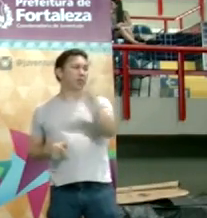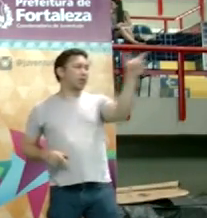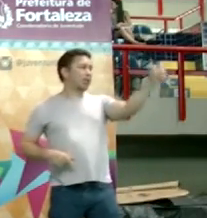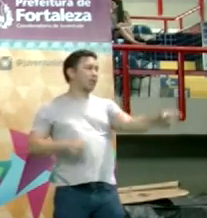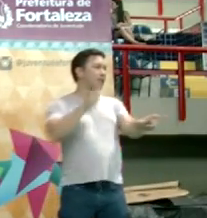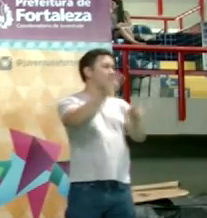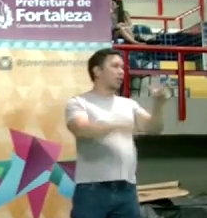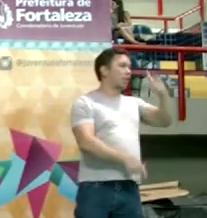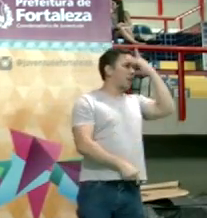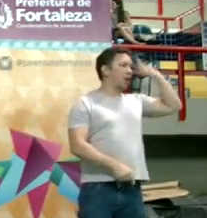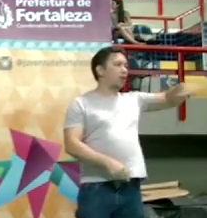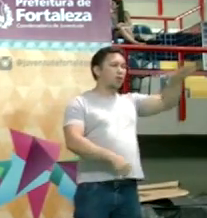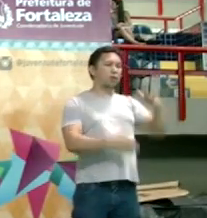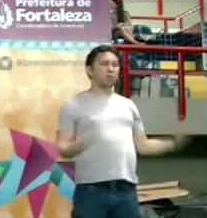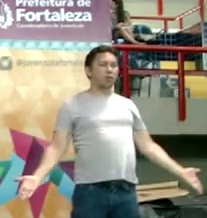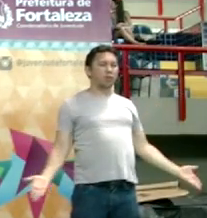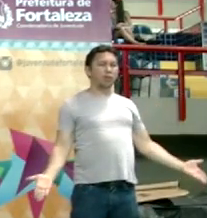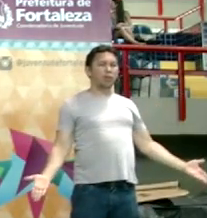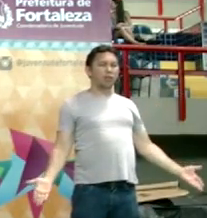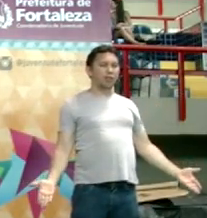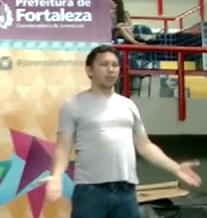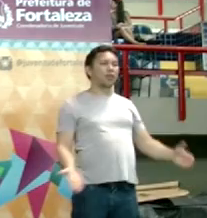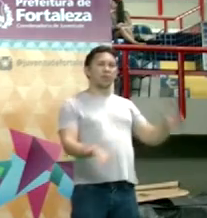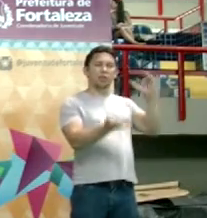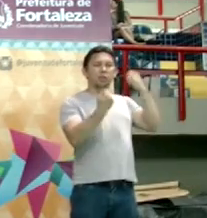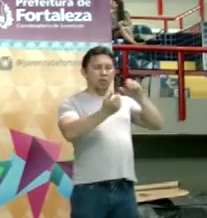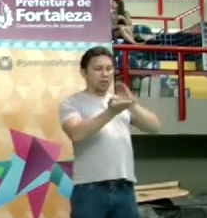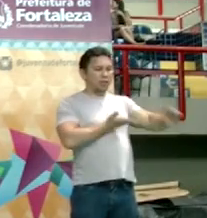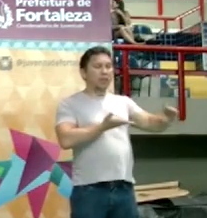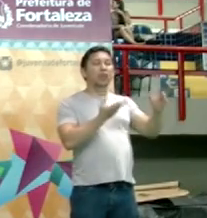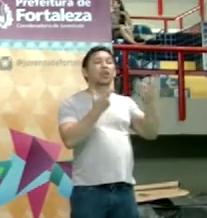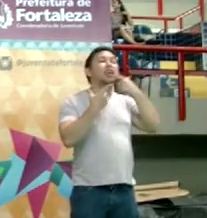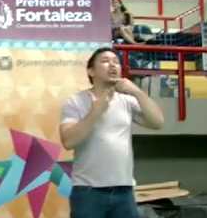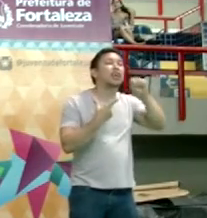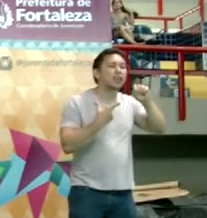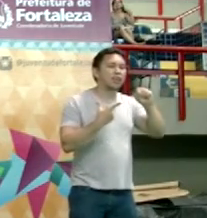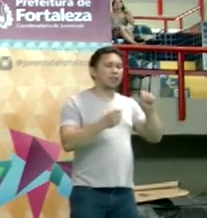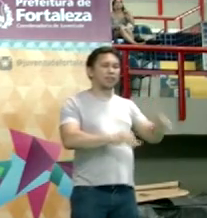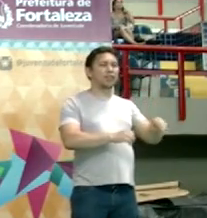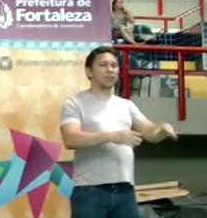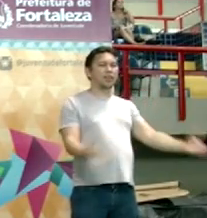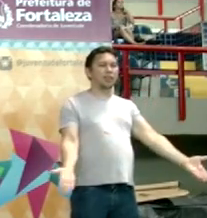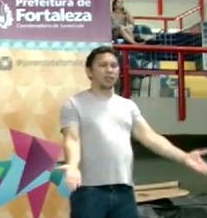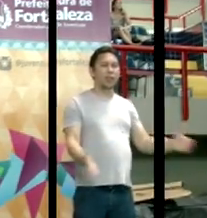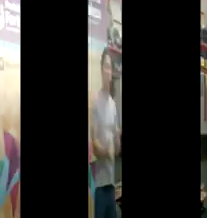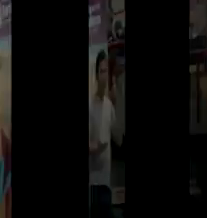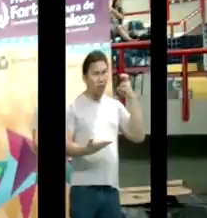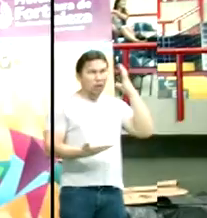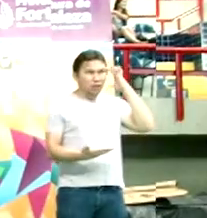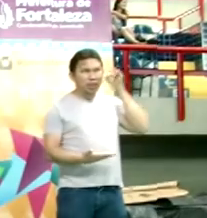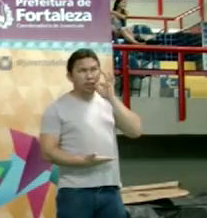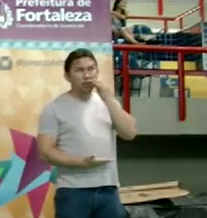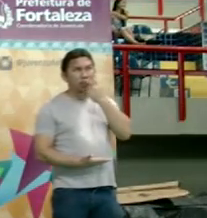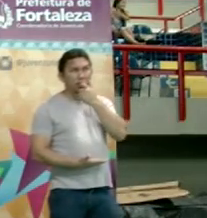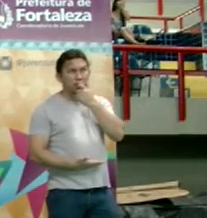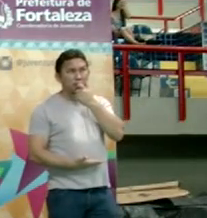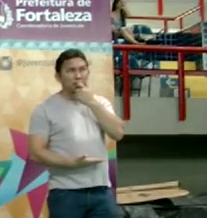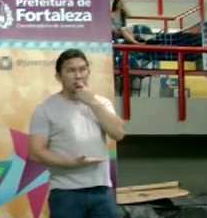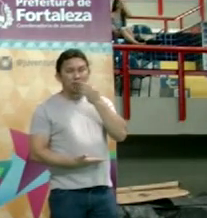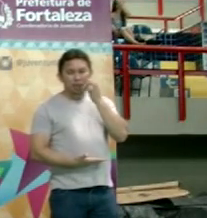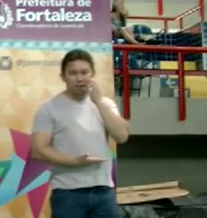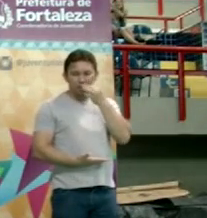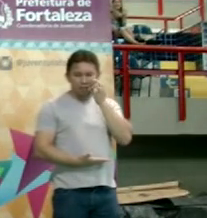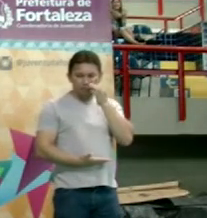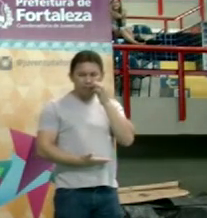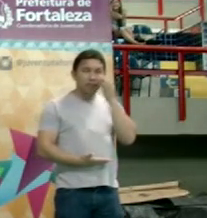desse está meio difícil, meu filho. Tem que investir muito em educação. Vamos lá. O